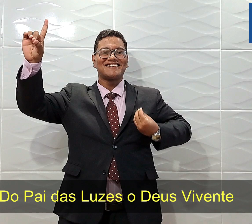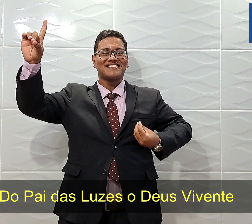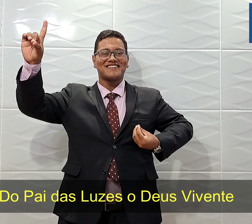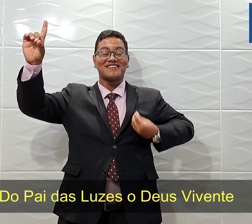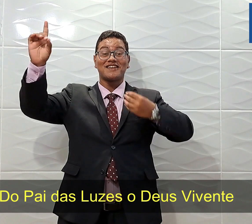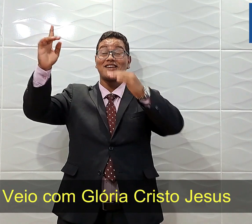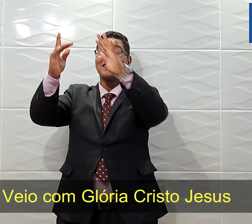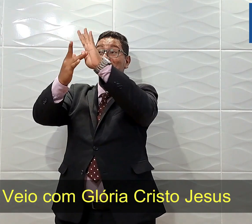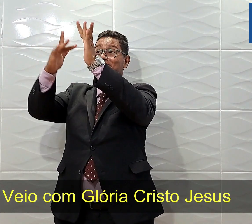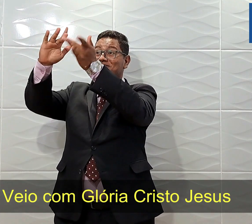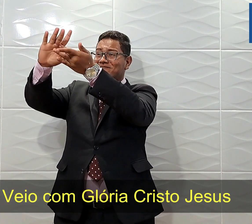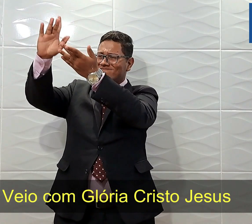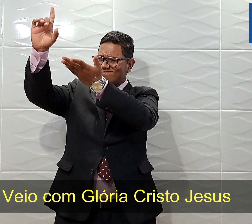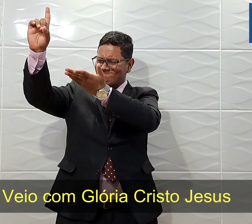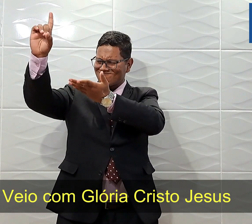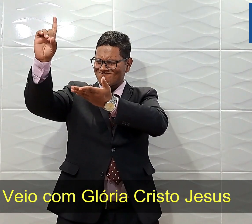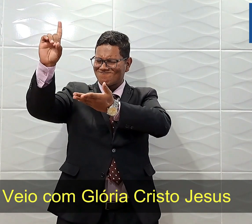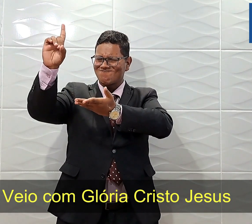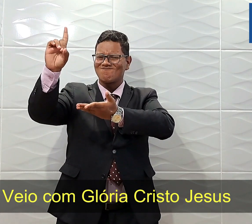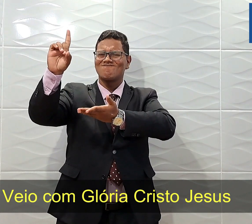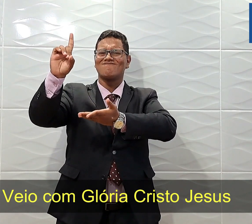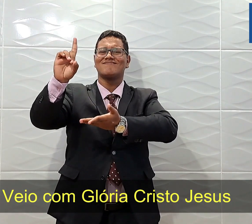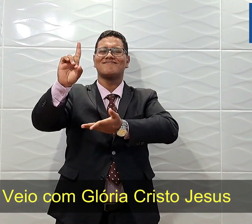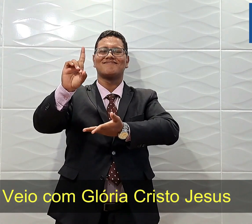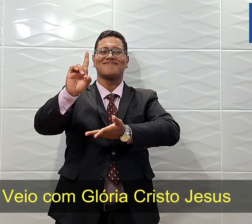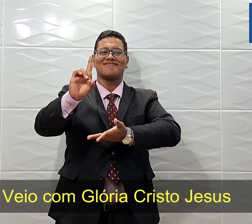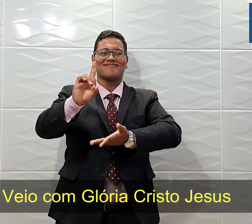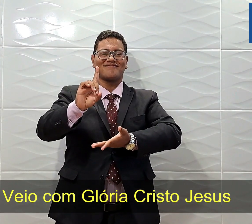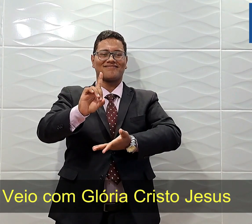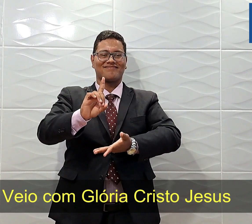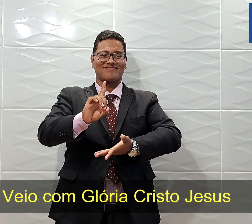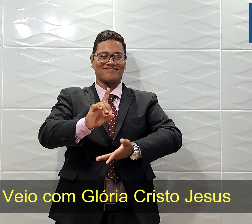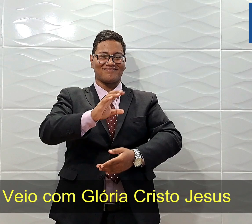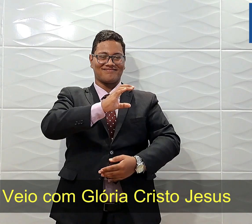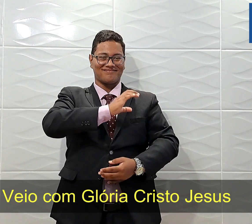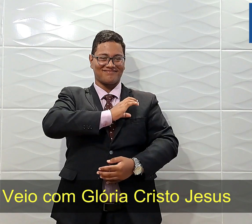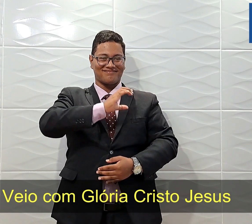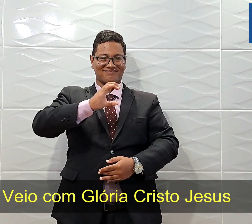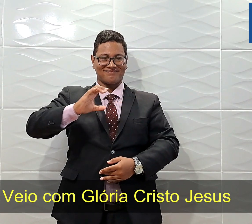Venho com glória, Cristo Jesus